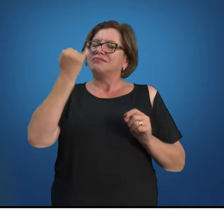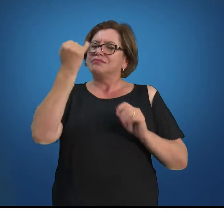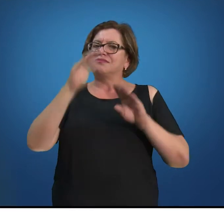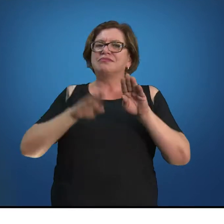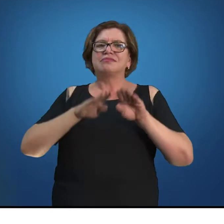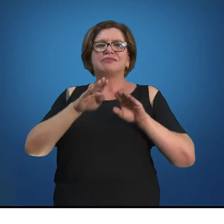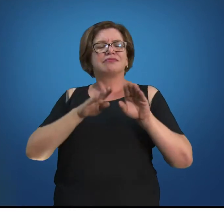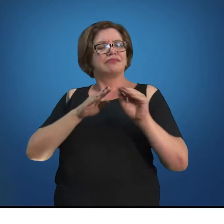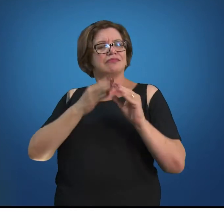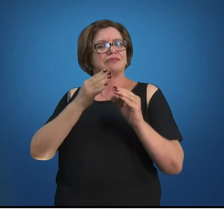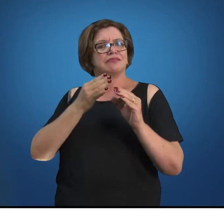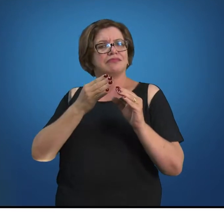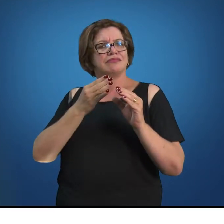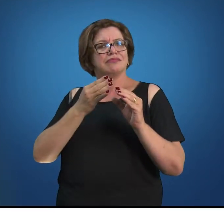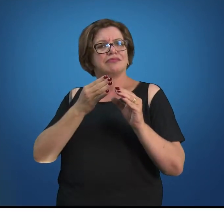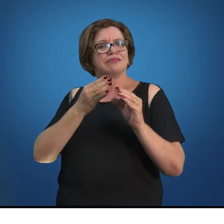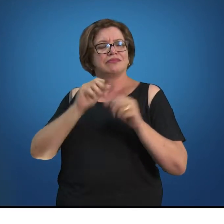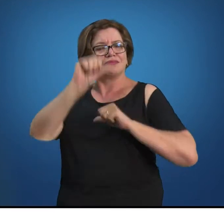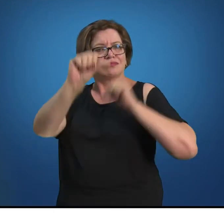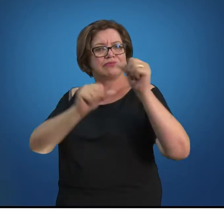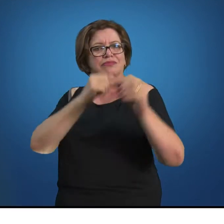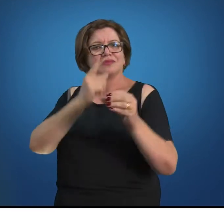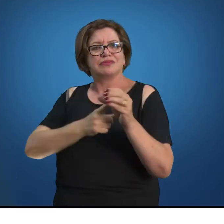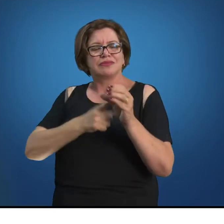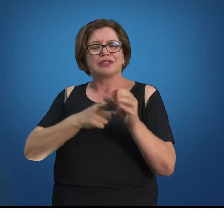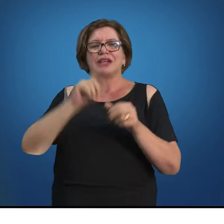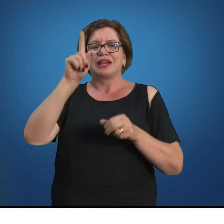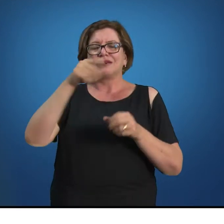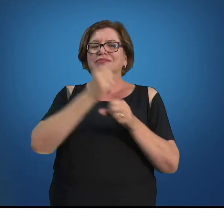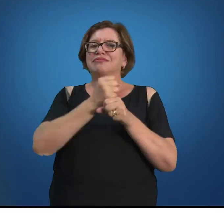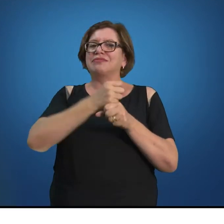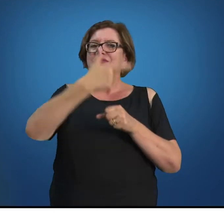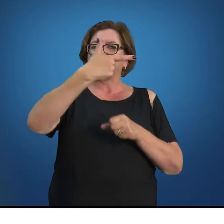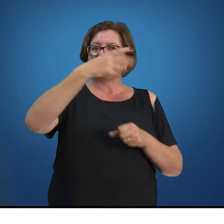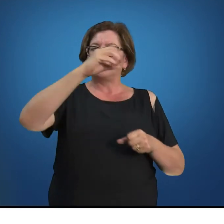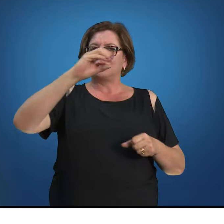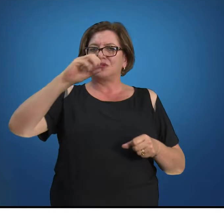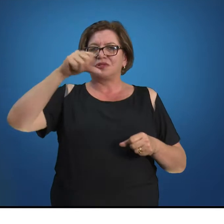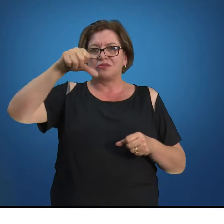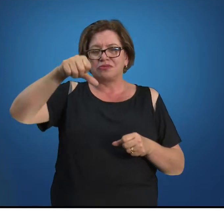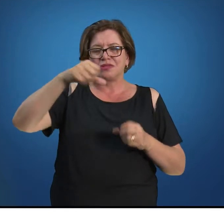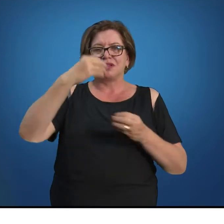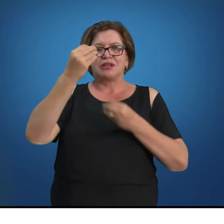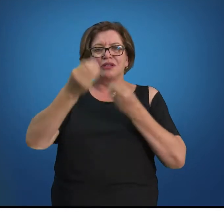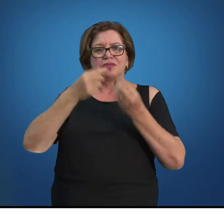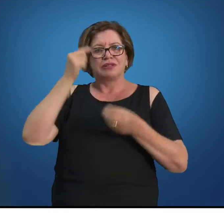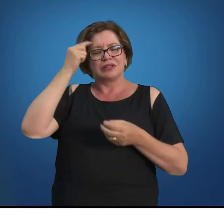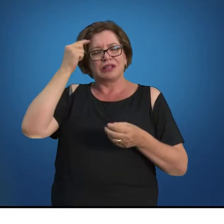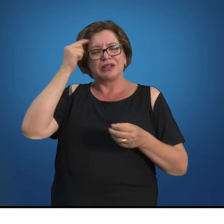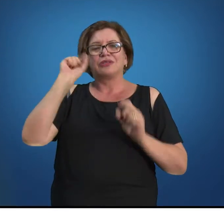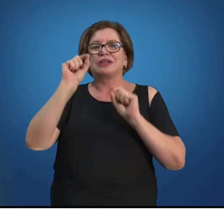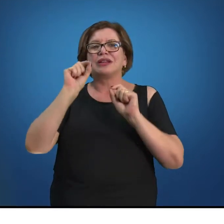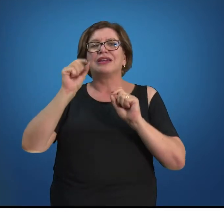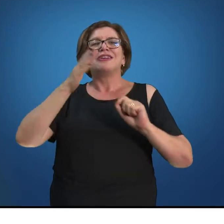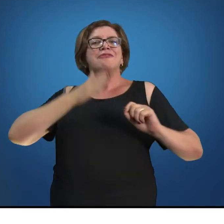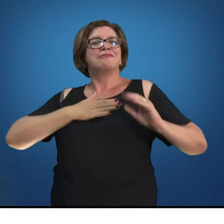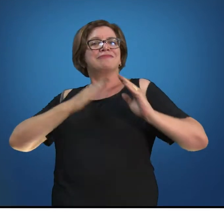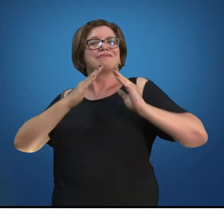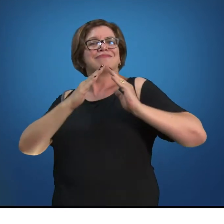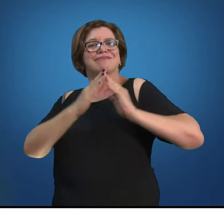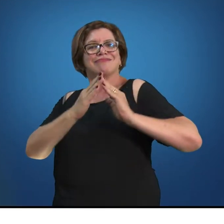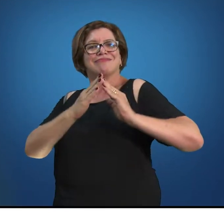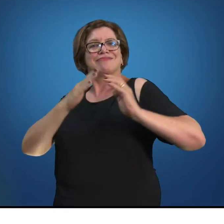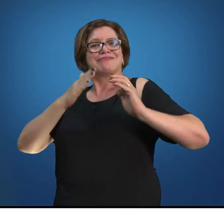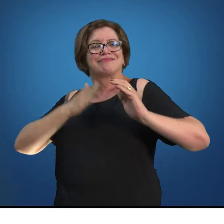de reforma urbana foi no ano de 2009, visando a regularização fundiária do programa Minha Casa Minha Vida, que